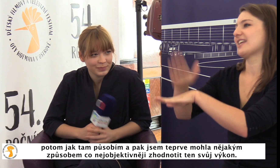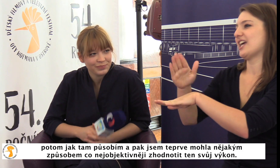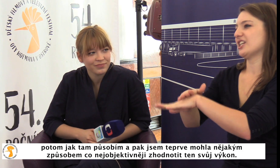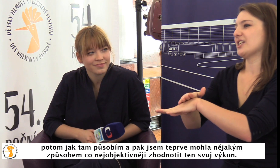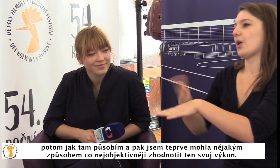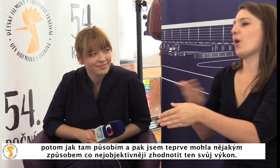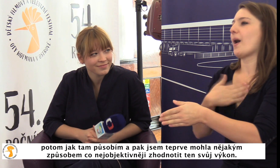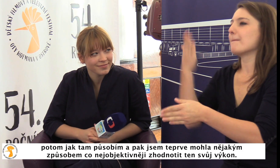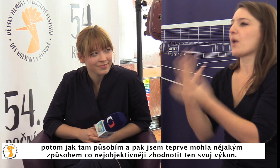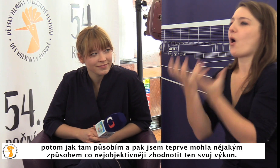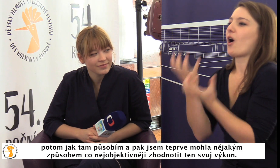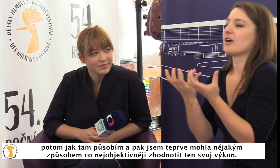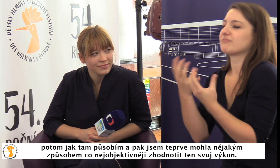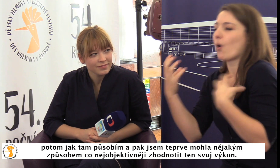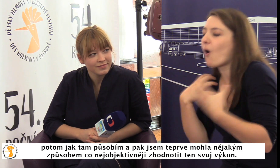No.